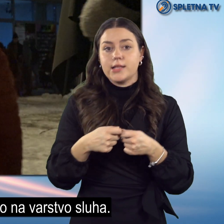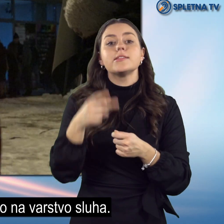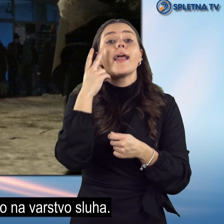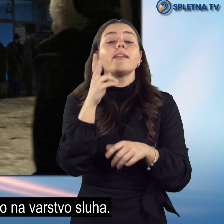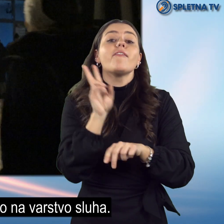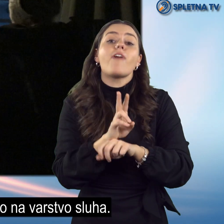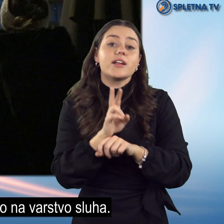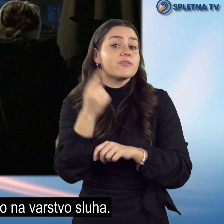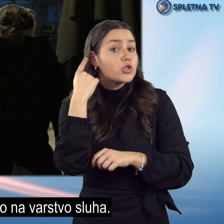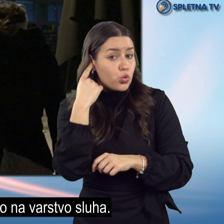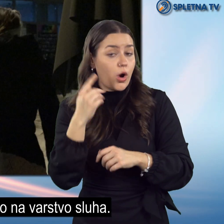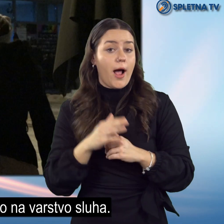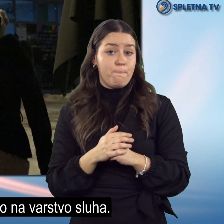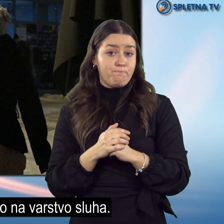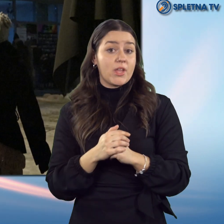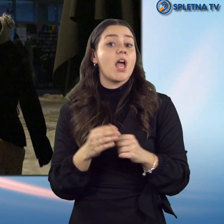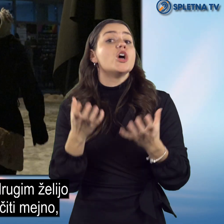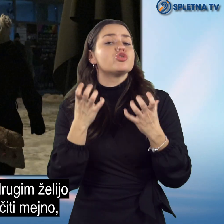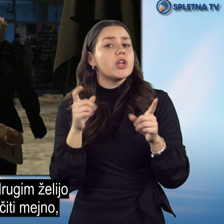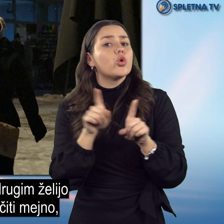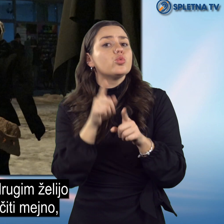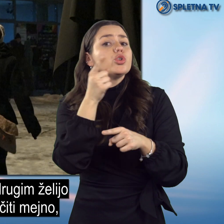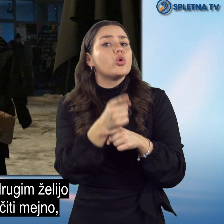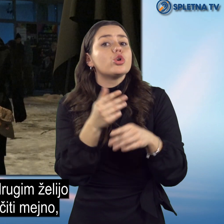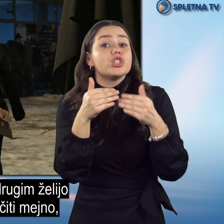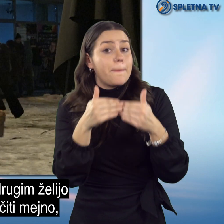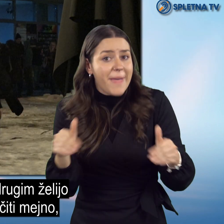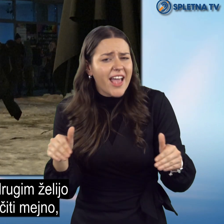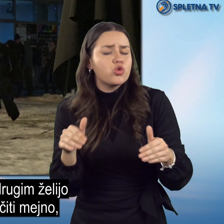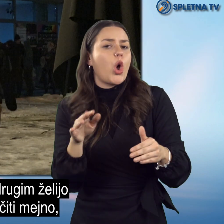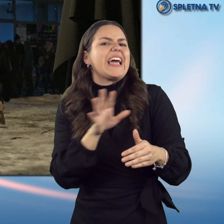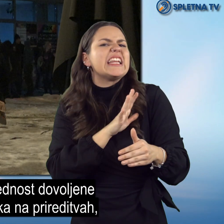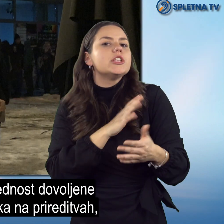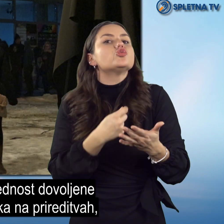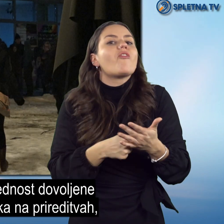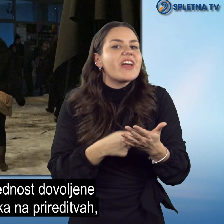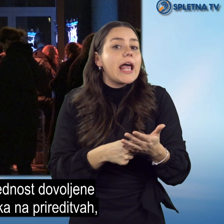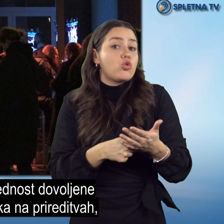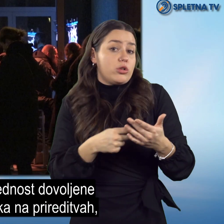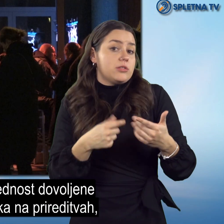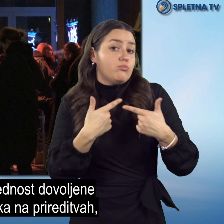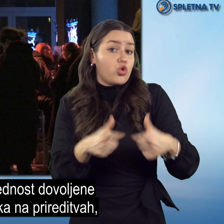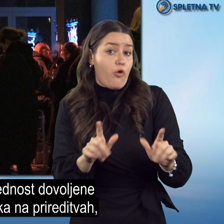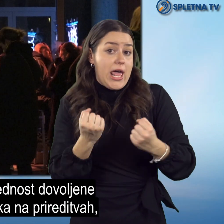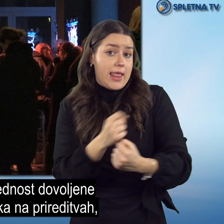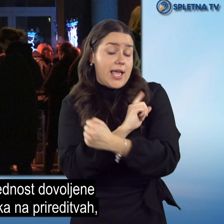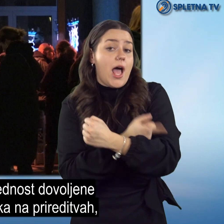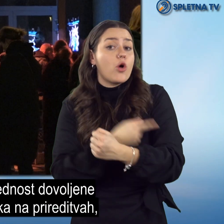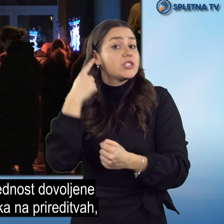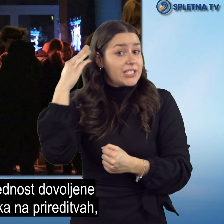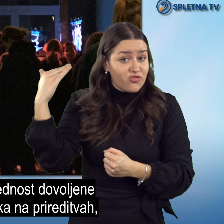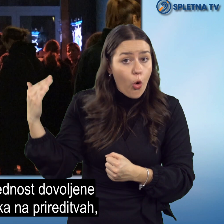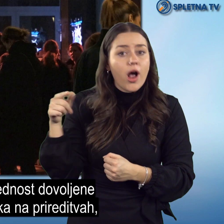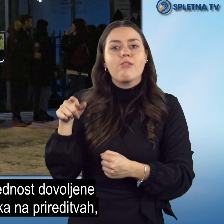se nanašajo na varstvo sluha. Med drugim želijo določiti mejno, kritično vrednost dovoljene jakosti zvoka